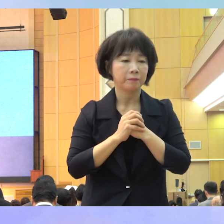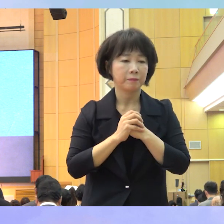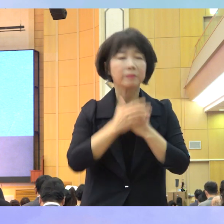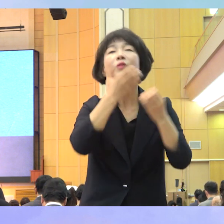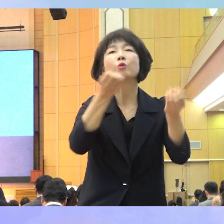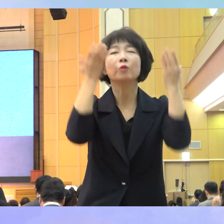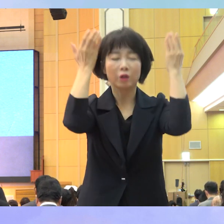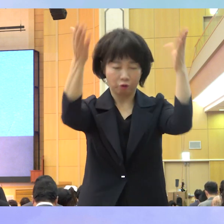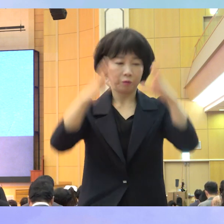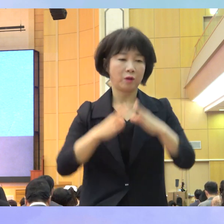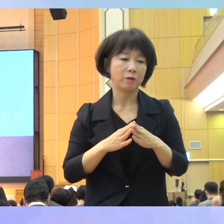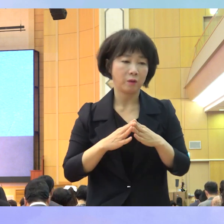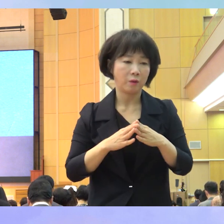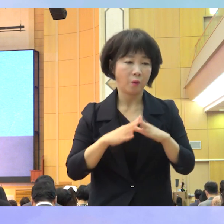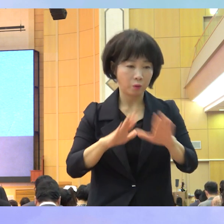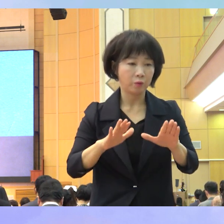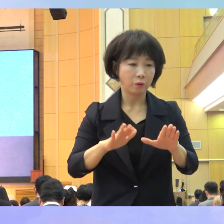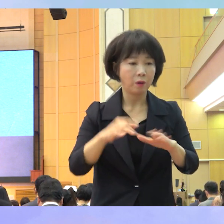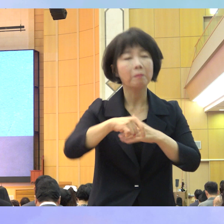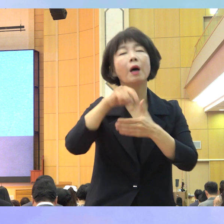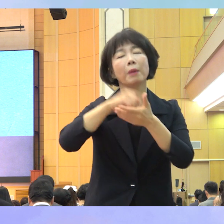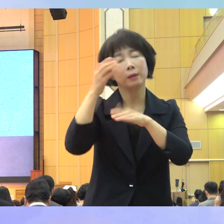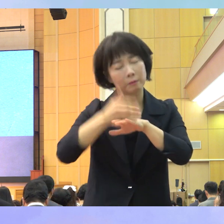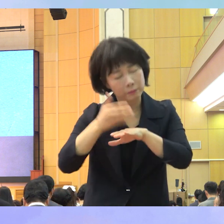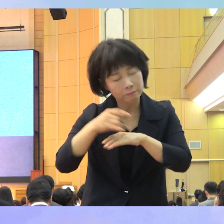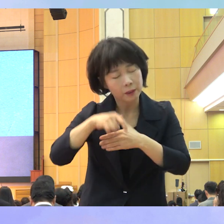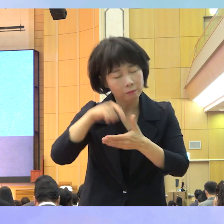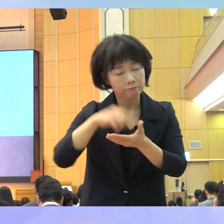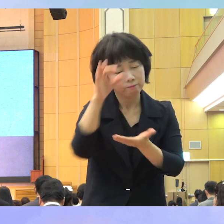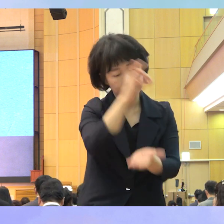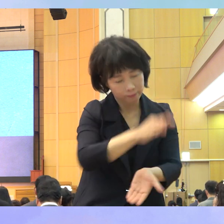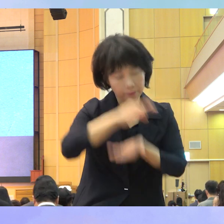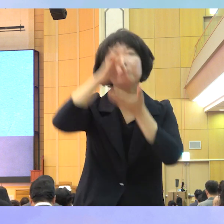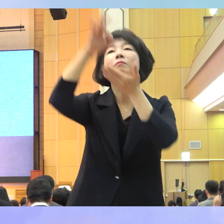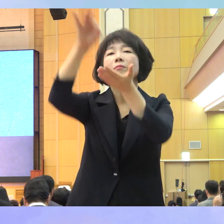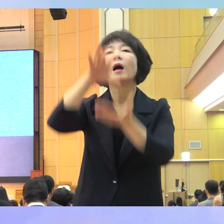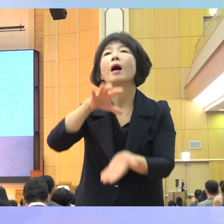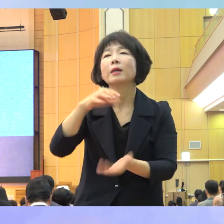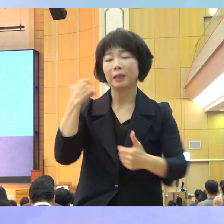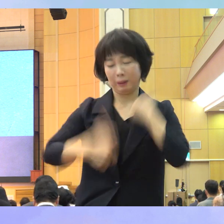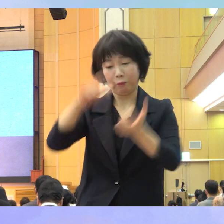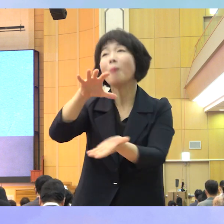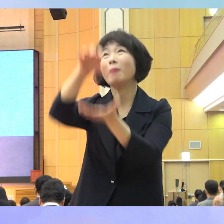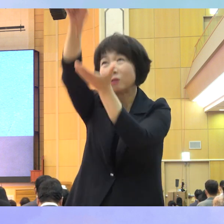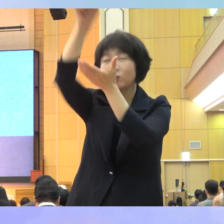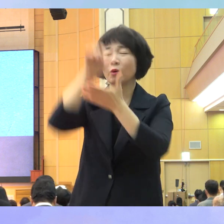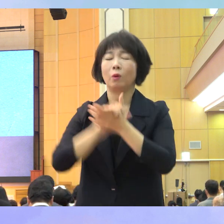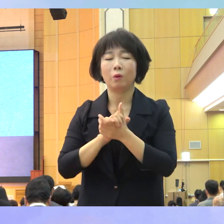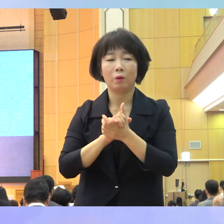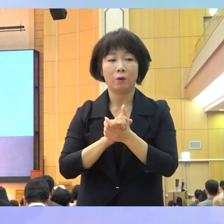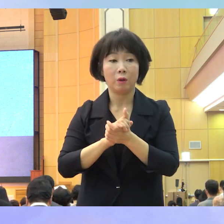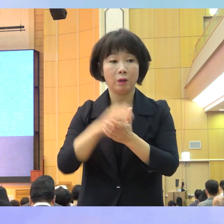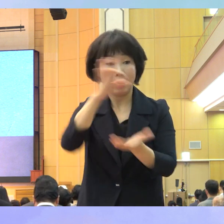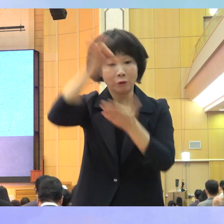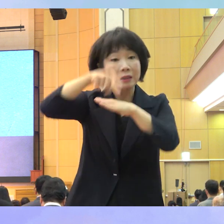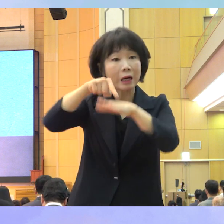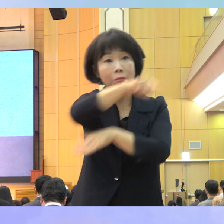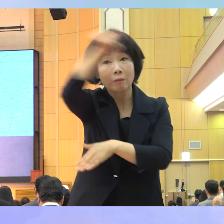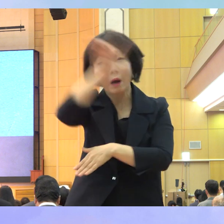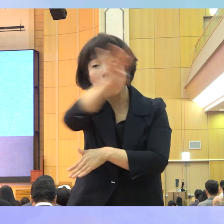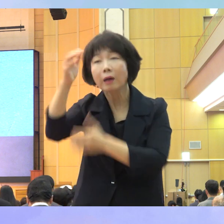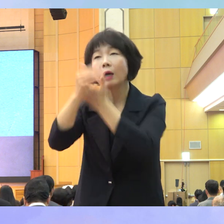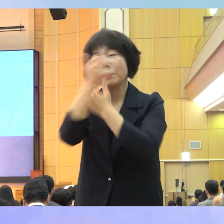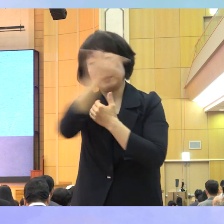역사하여 주시옵소서. 오늘도 주님 앞에 감사해서 여러 가지 모양으로 예물 드렸사오니 주님께서 기뻐 봐주시고 예물 드린 손길 위에 하나님의